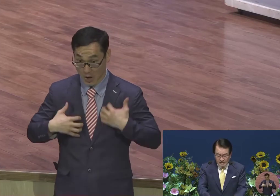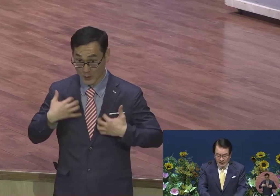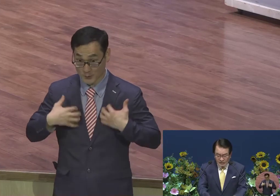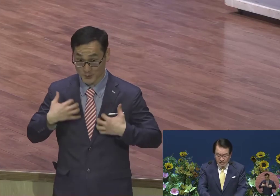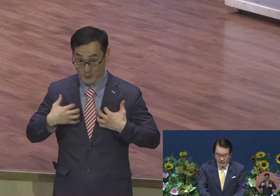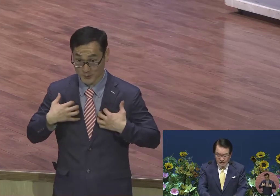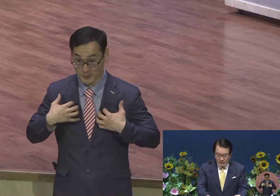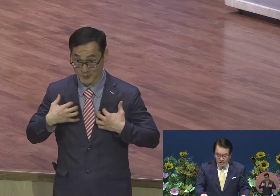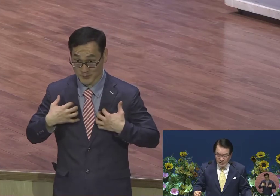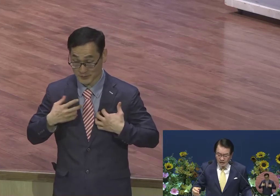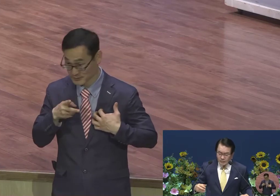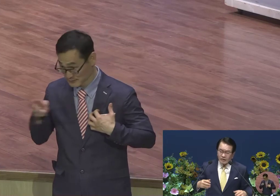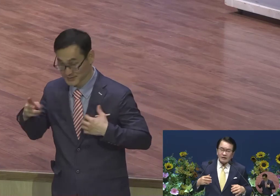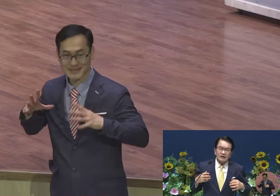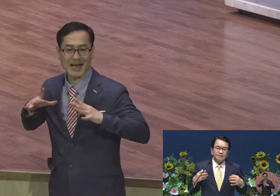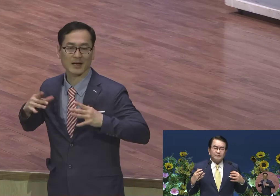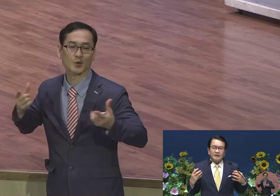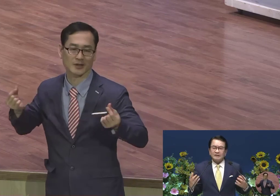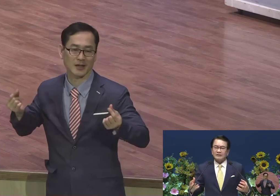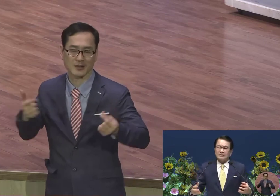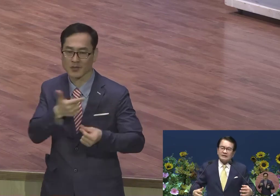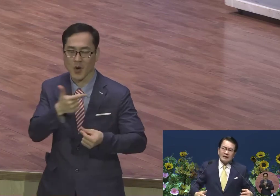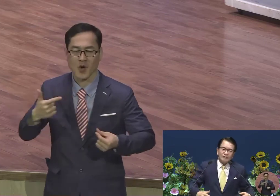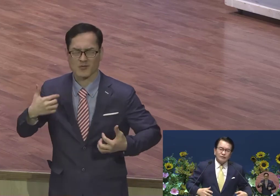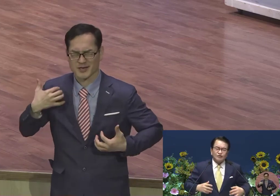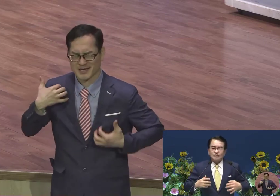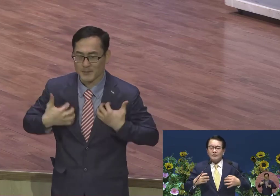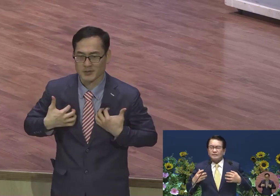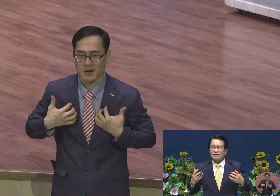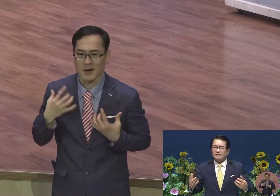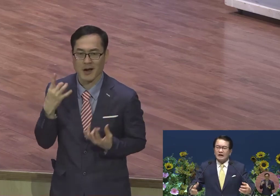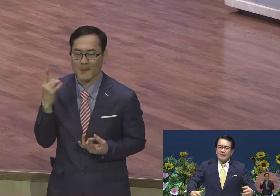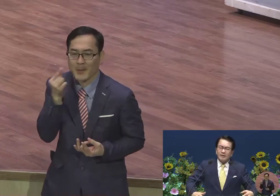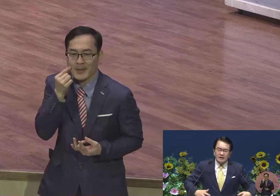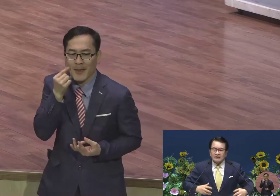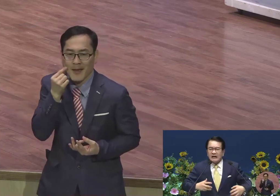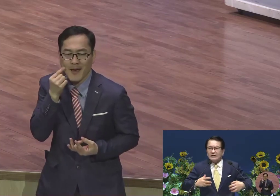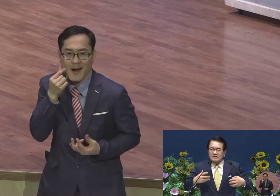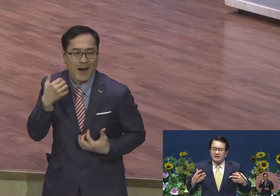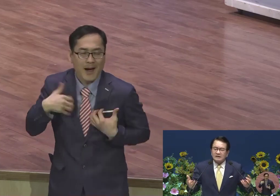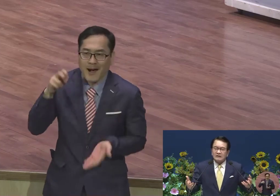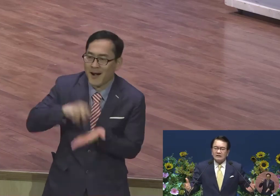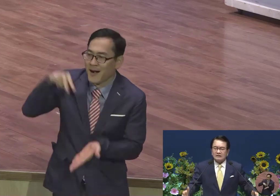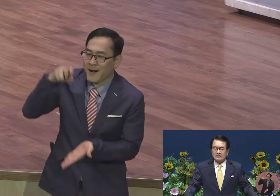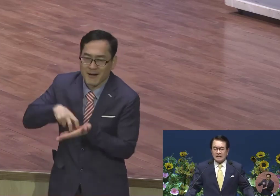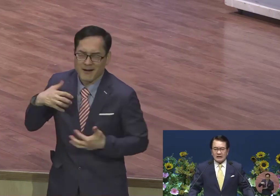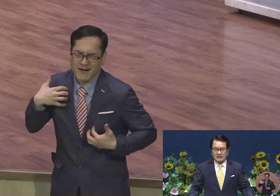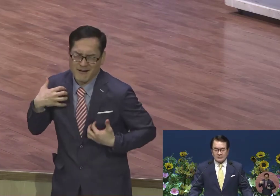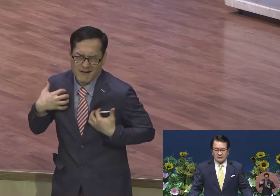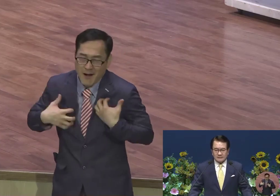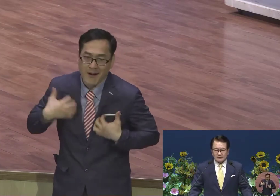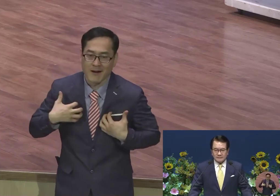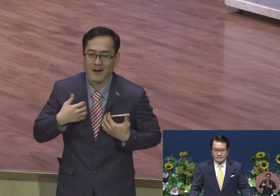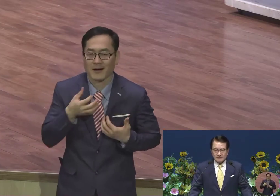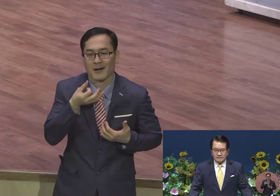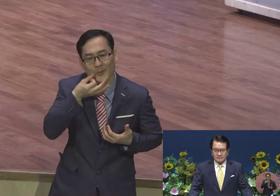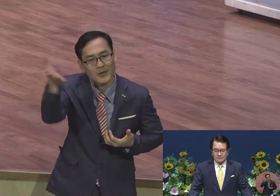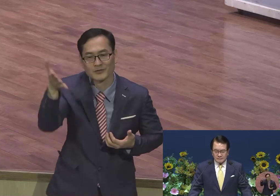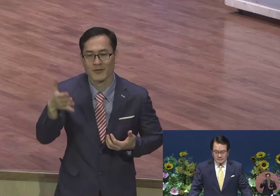번역을 하기도 해요 너무 기뻐서 참을 수 없었어 벅찼어 자랑하는